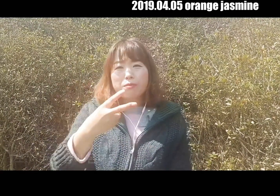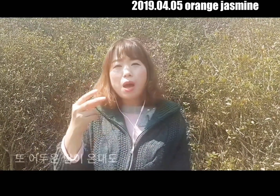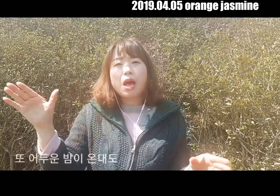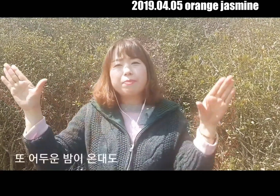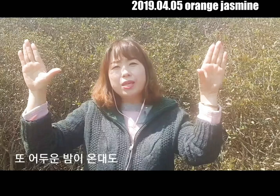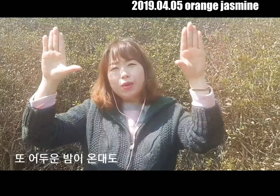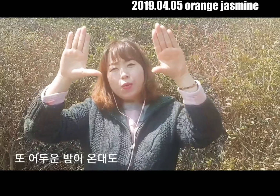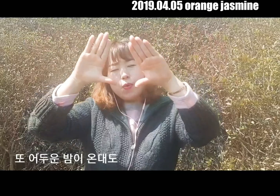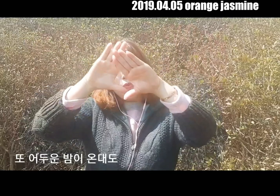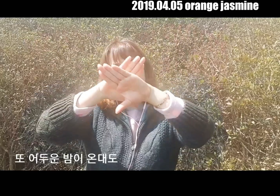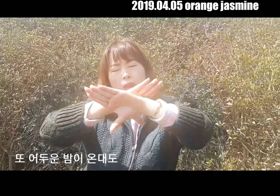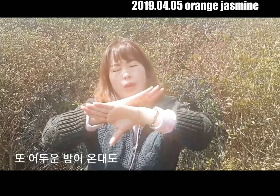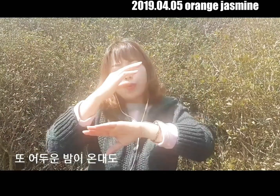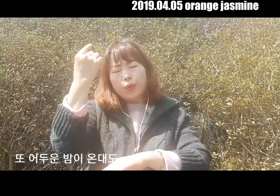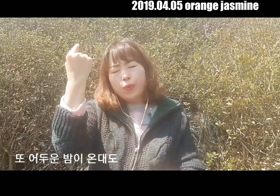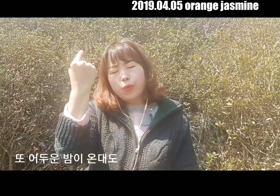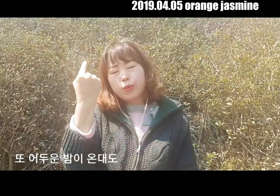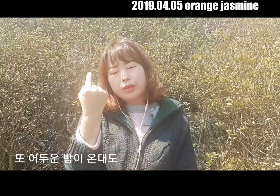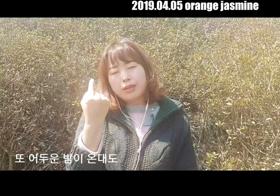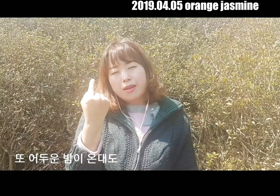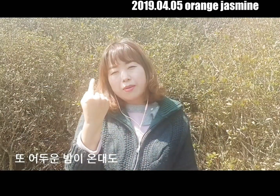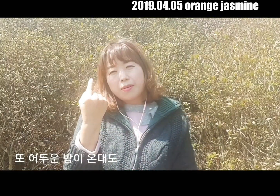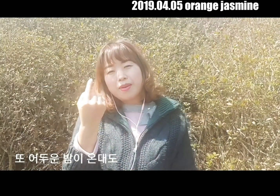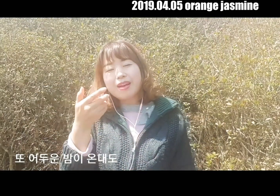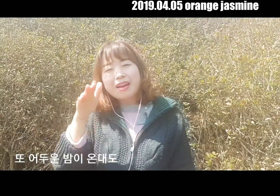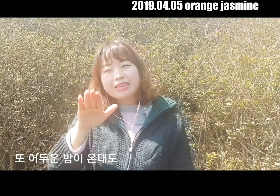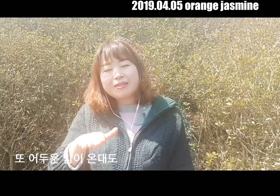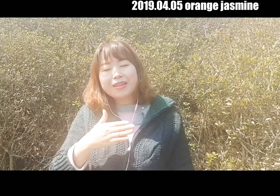어두운 밤이 온데도 난 행복한 걸